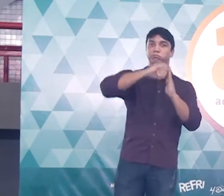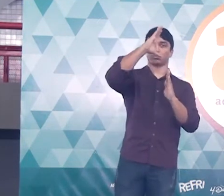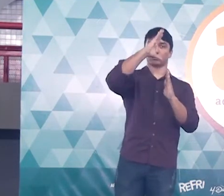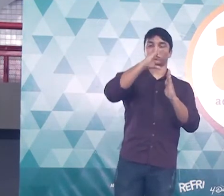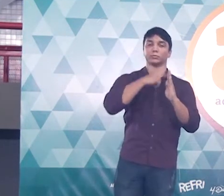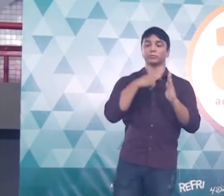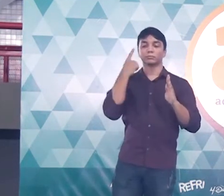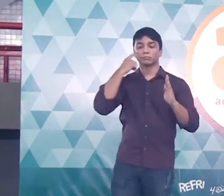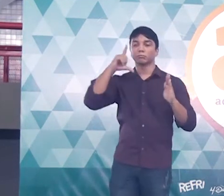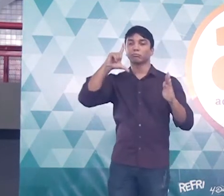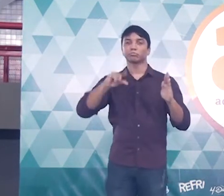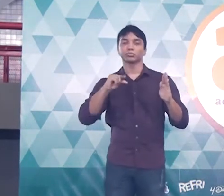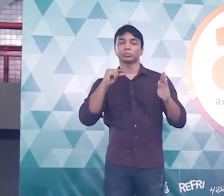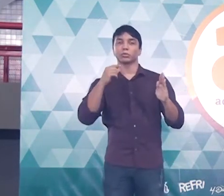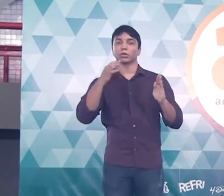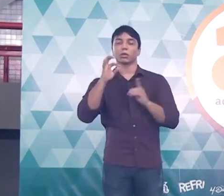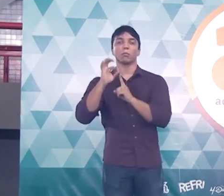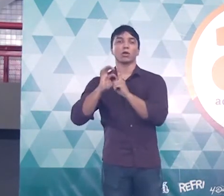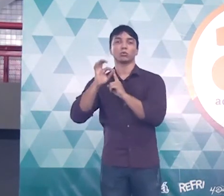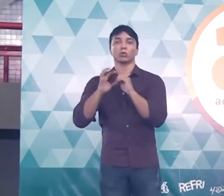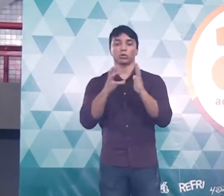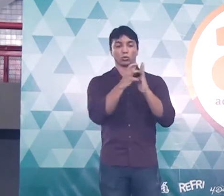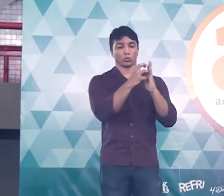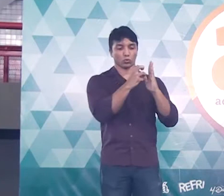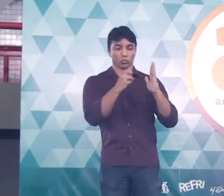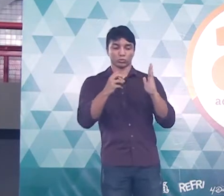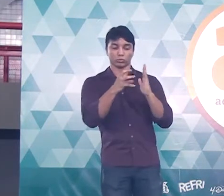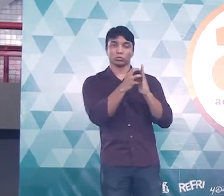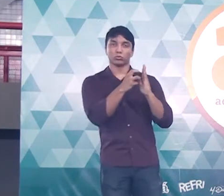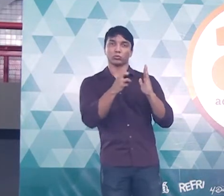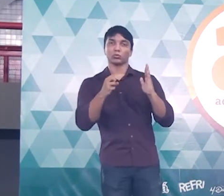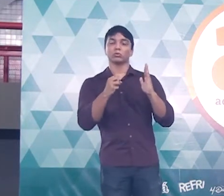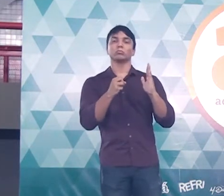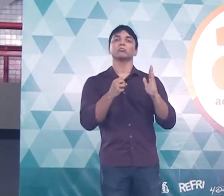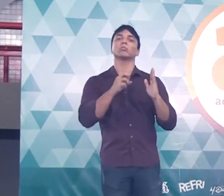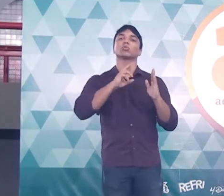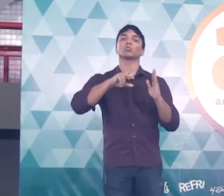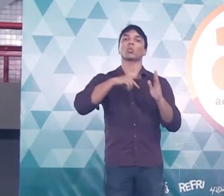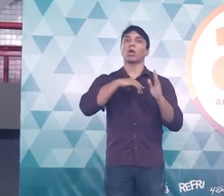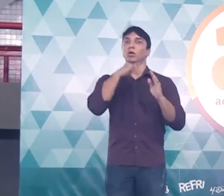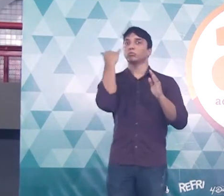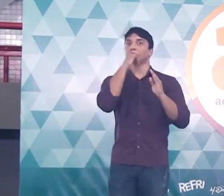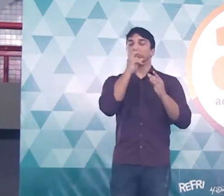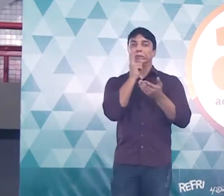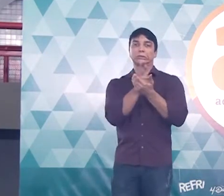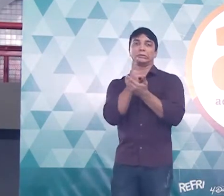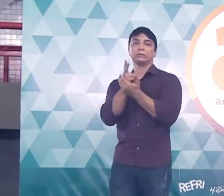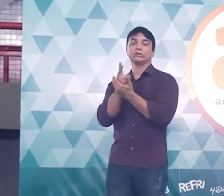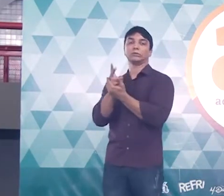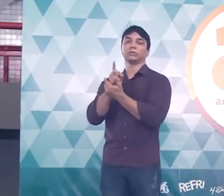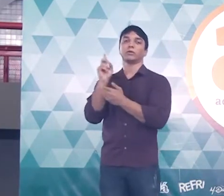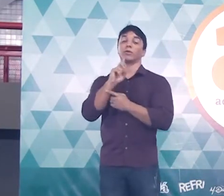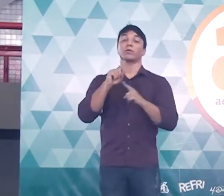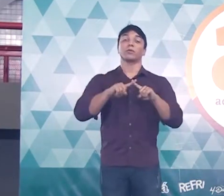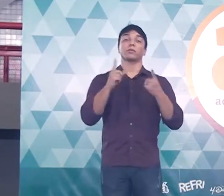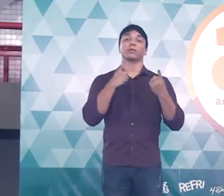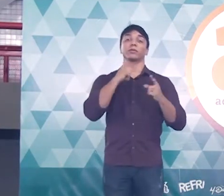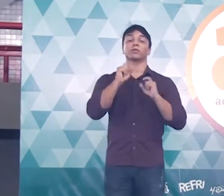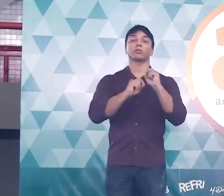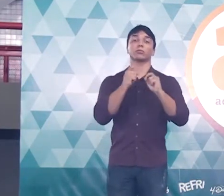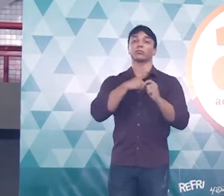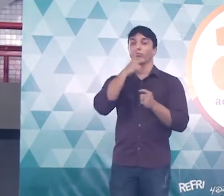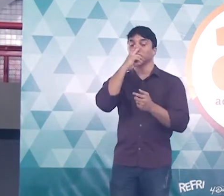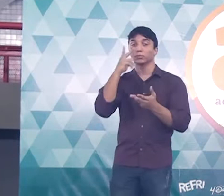temperatura para a menor temperatura. Esse fluxo de energia não é infinito, não. Esse fluxo de energia vai